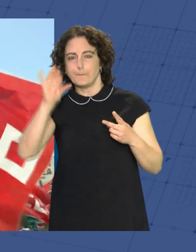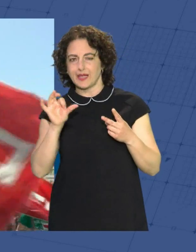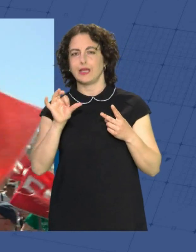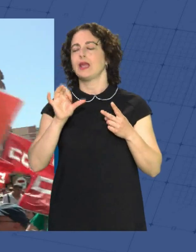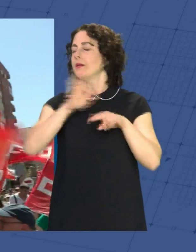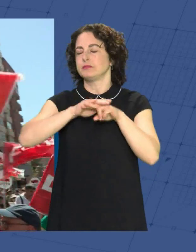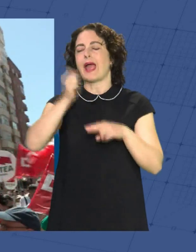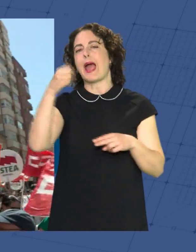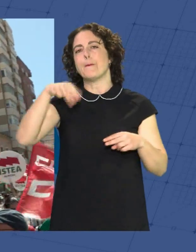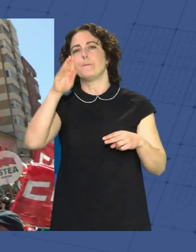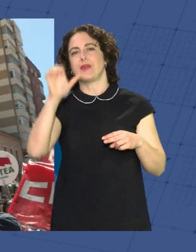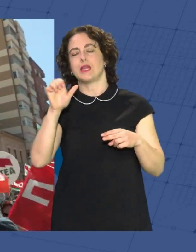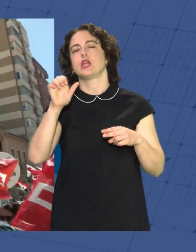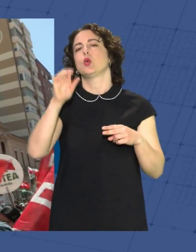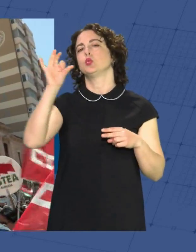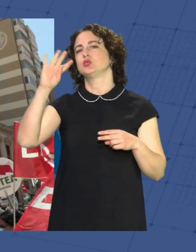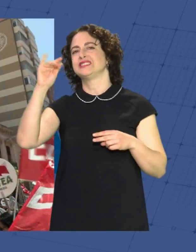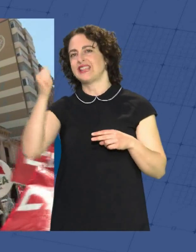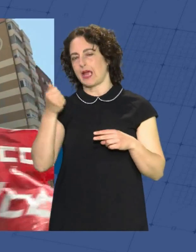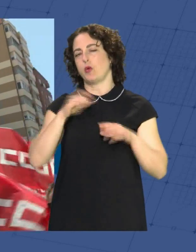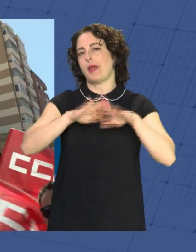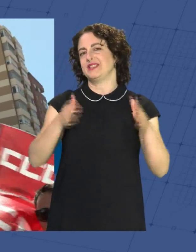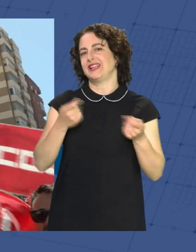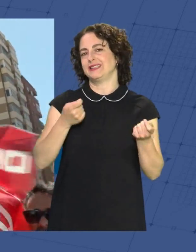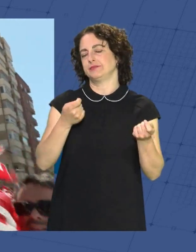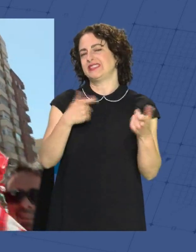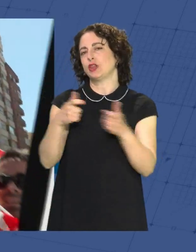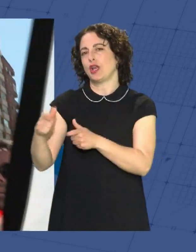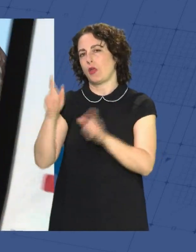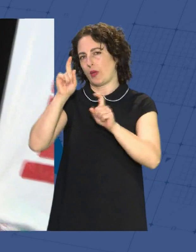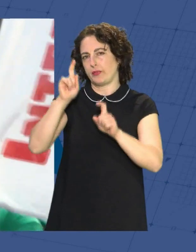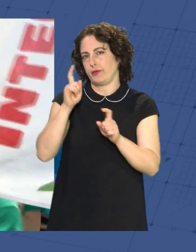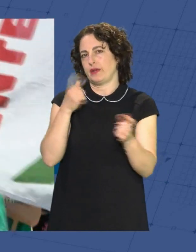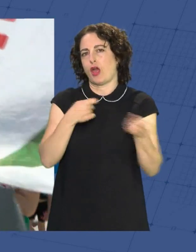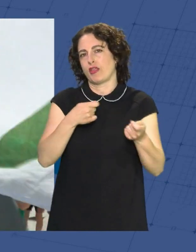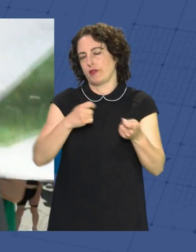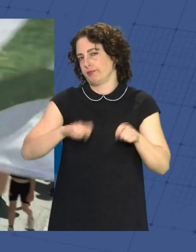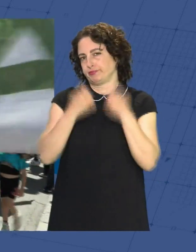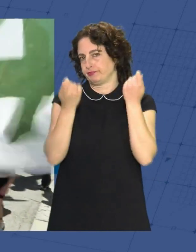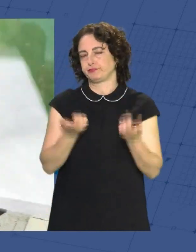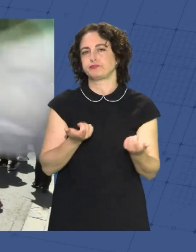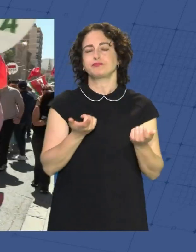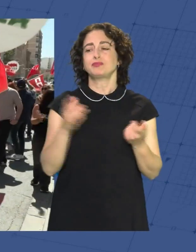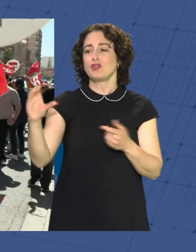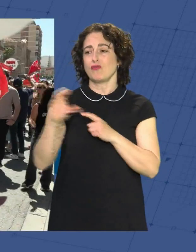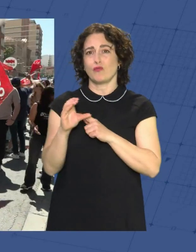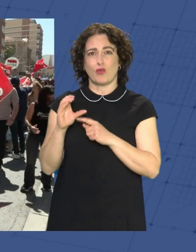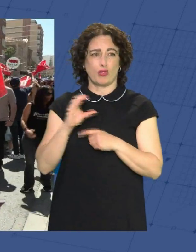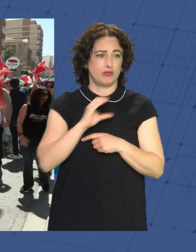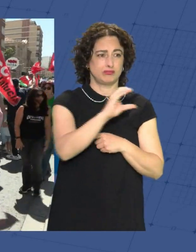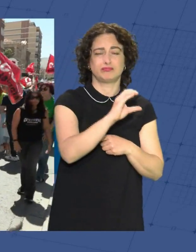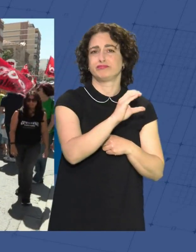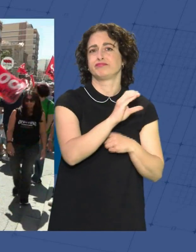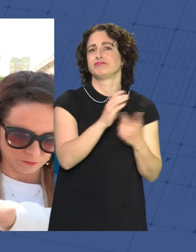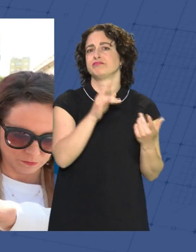negociaciones en la mesa sectorial de educación. Debilitando la enseñanza pública, desviando fondos y reduciendo